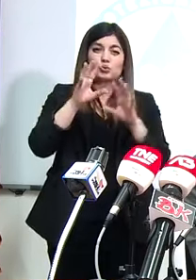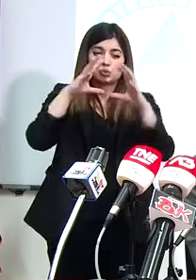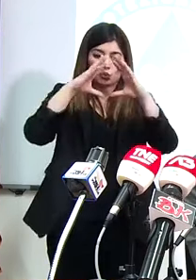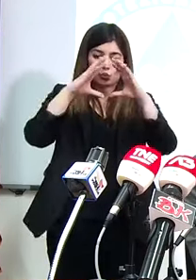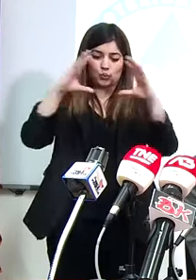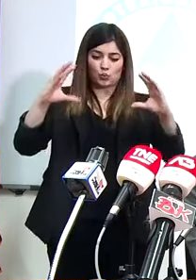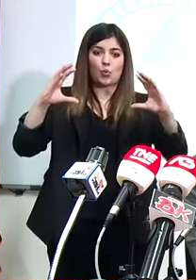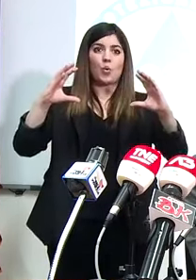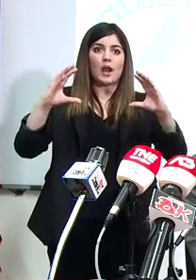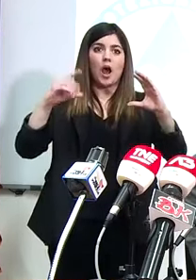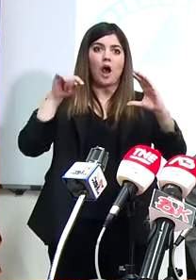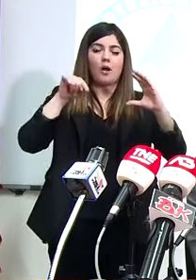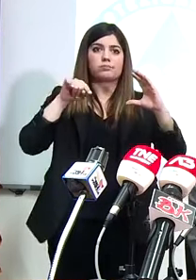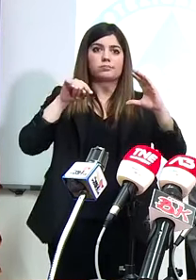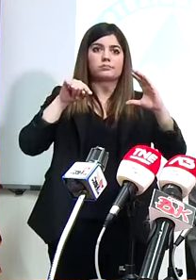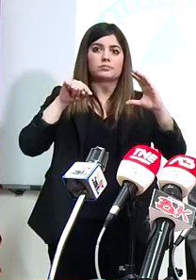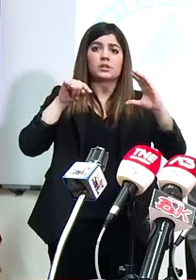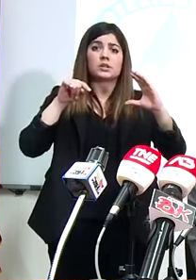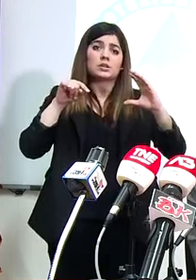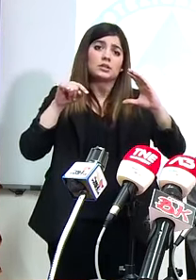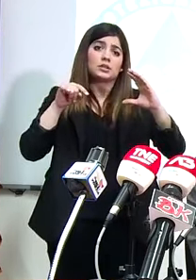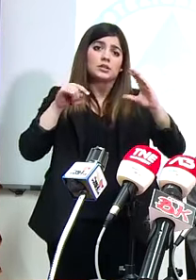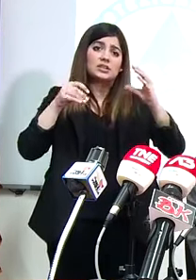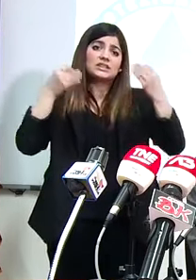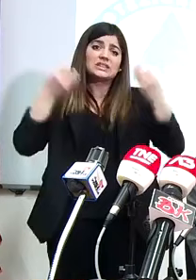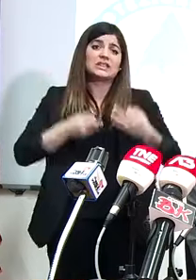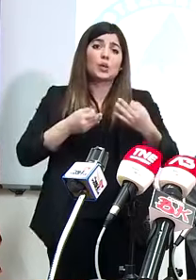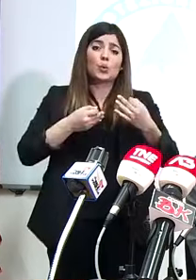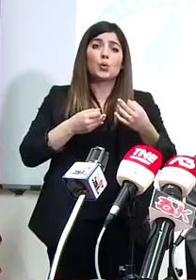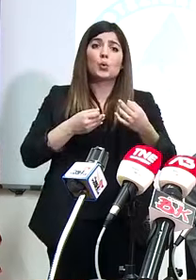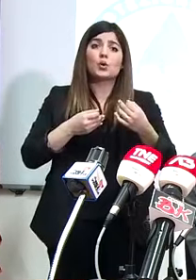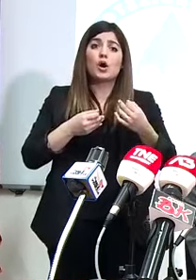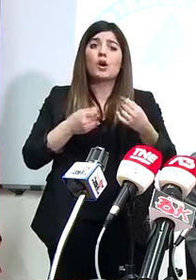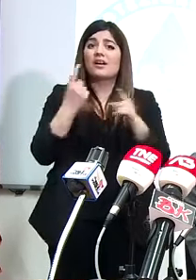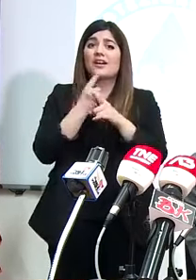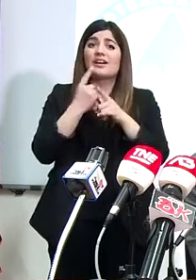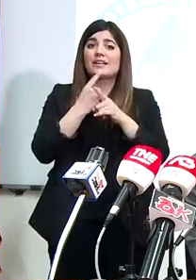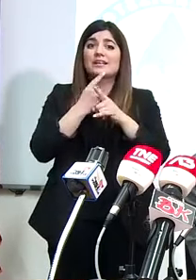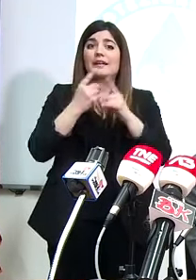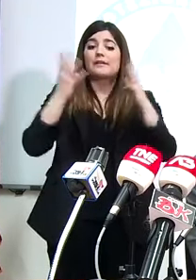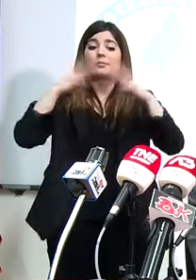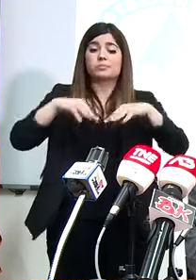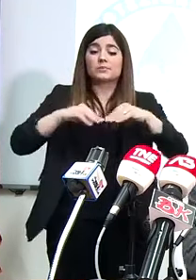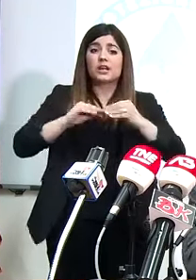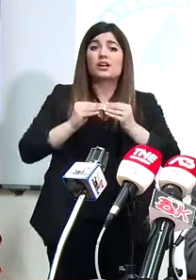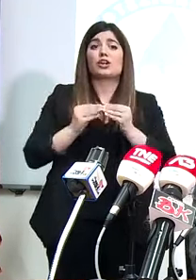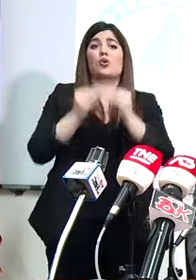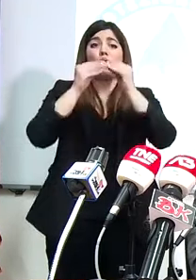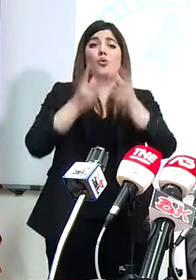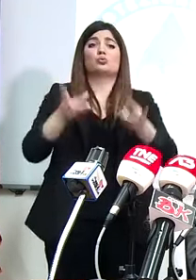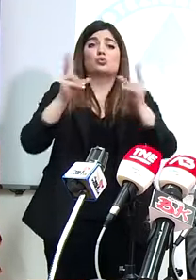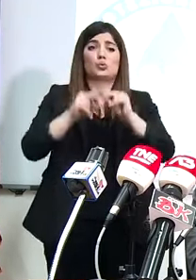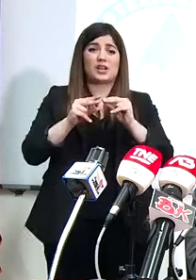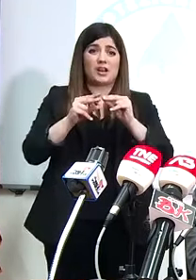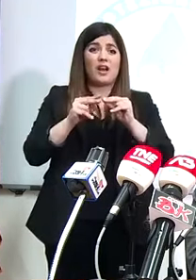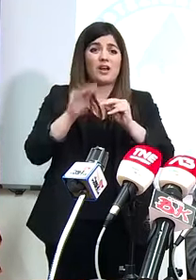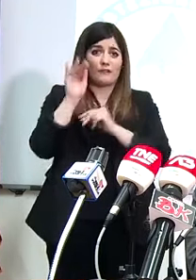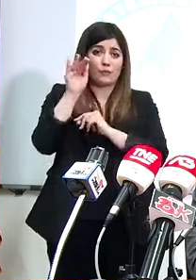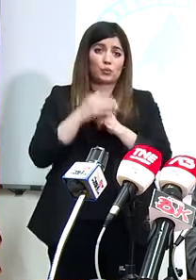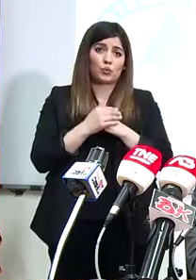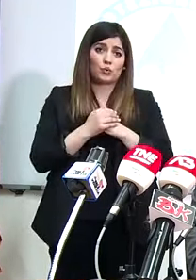altro e quindi verranno divorati e ricostruiti mai avremmo pensato di vivere